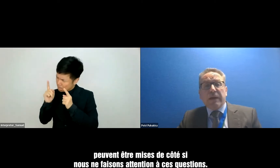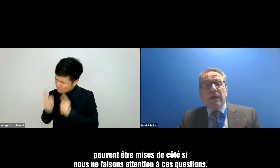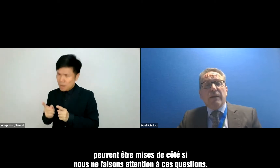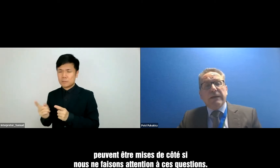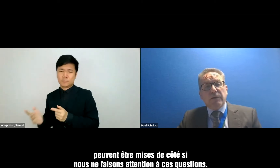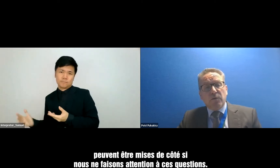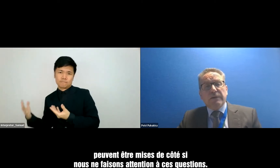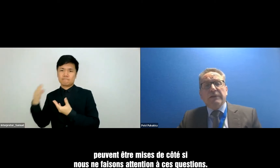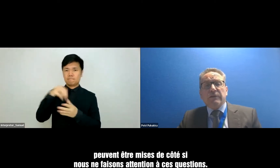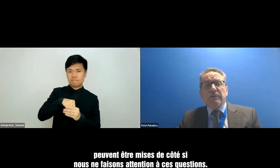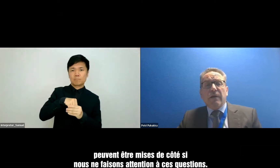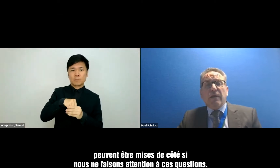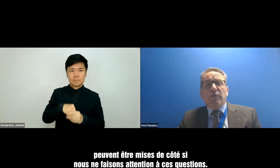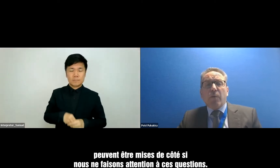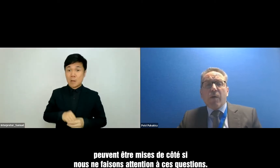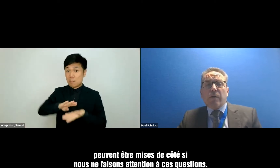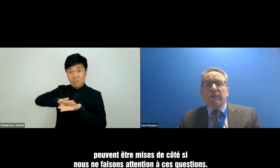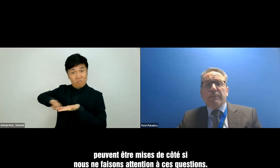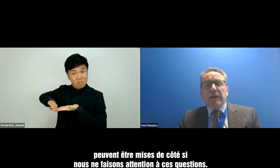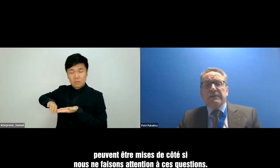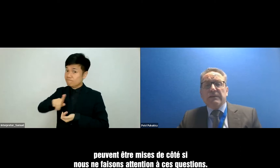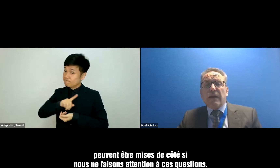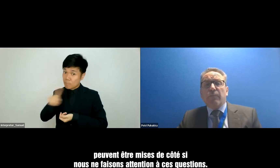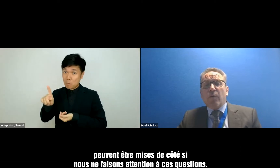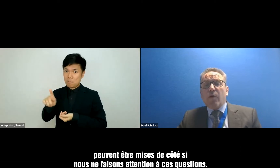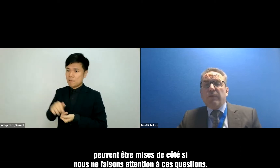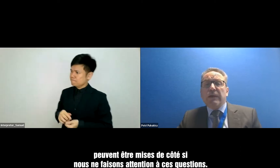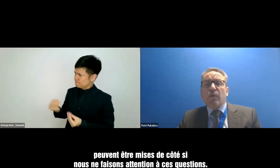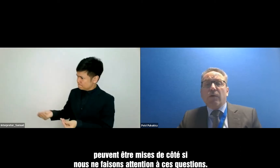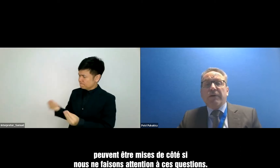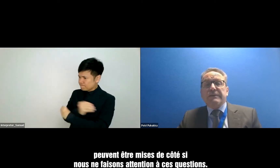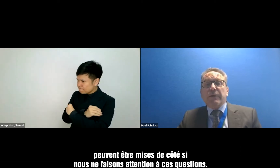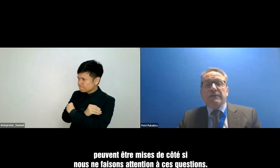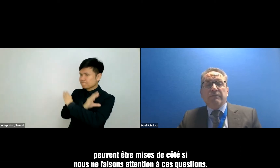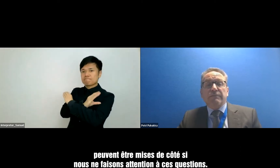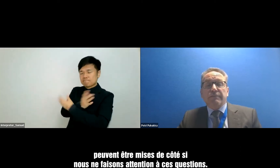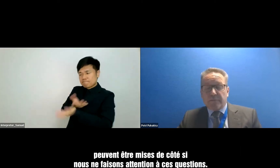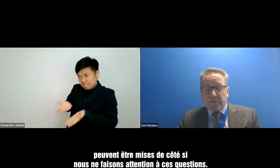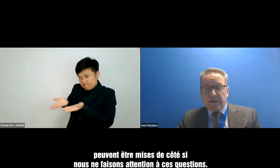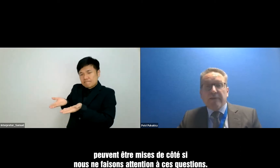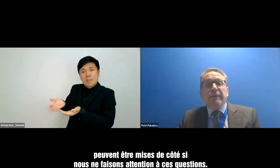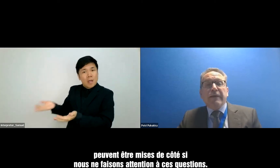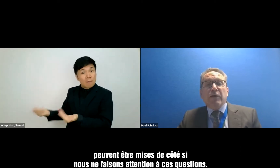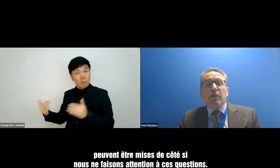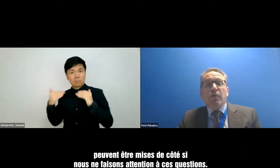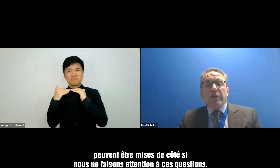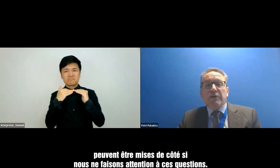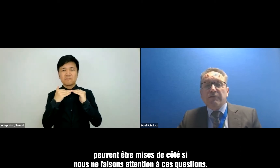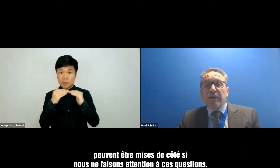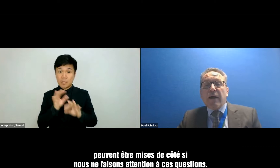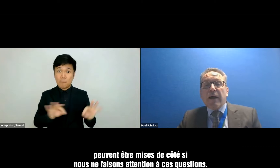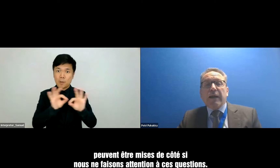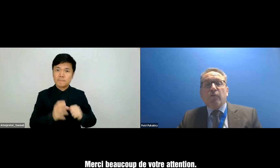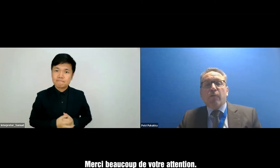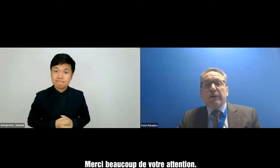mouvements. Nous avons appris que les femmes et les filles handicapées peuvent être mises de côté si nous